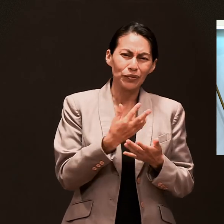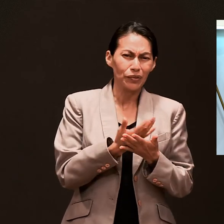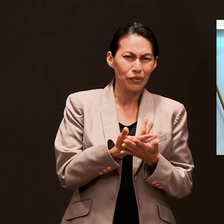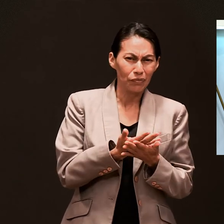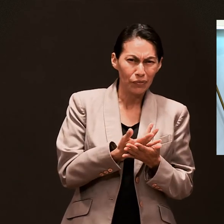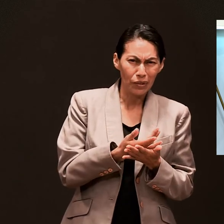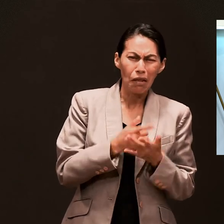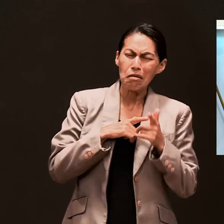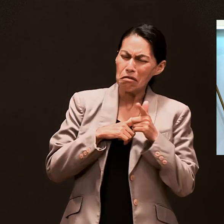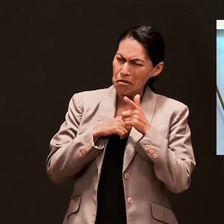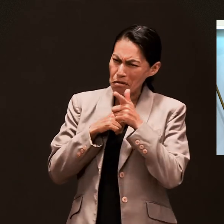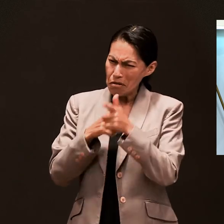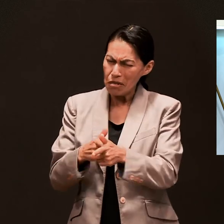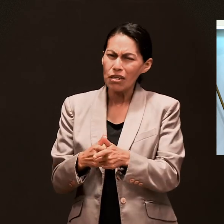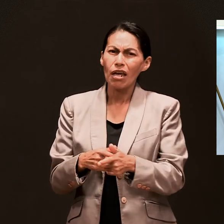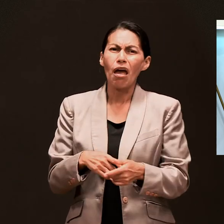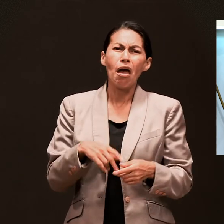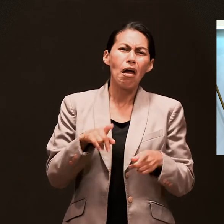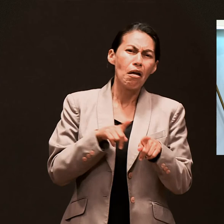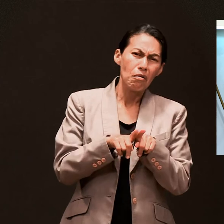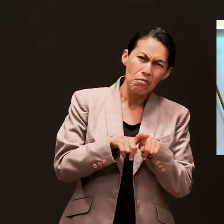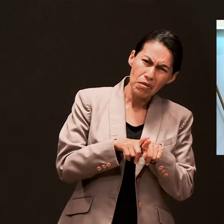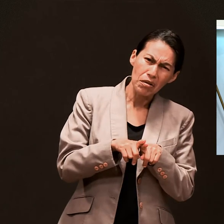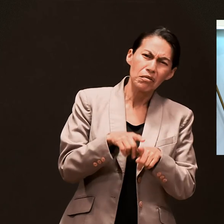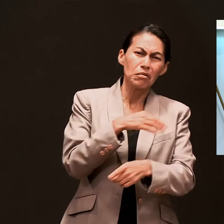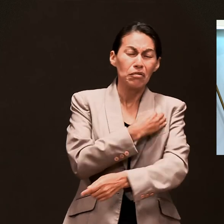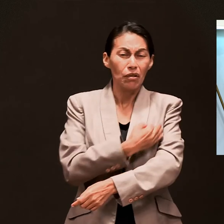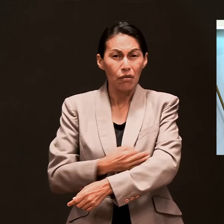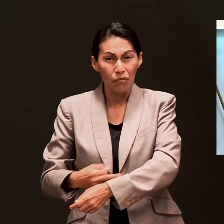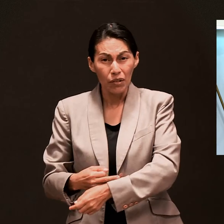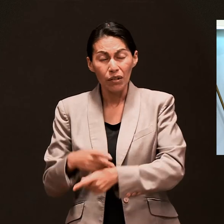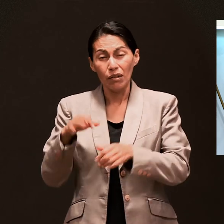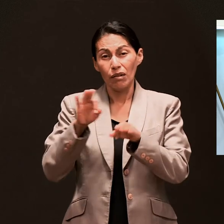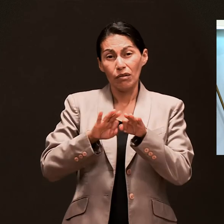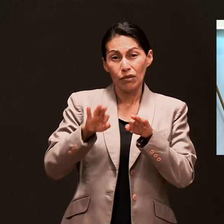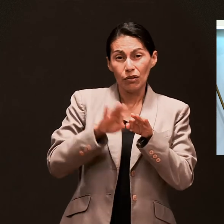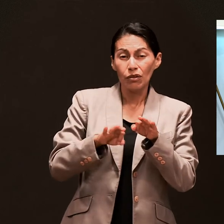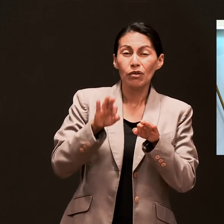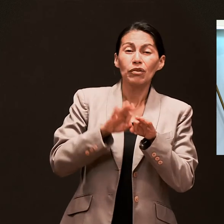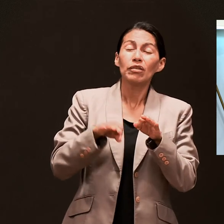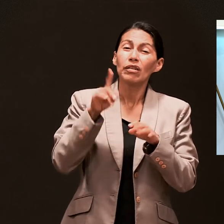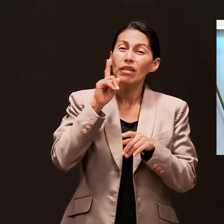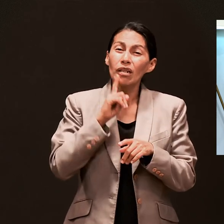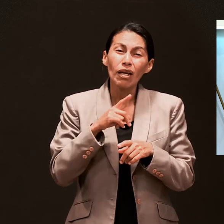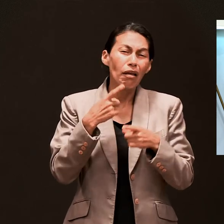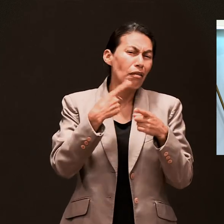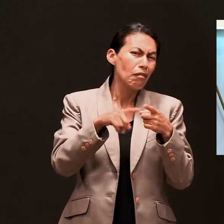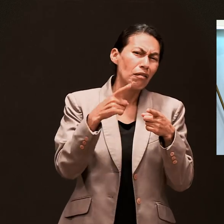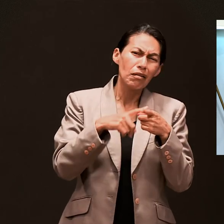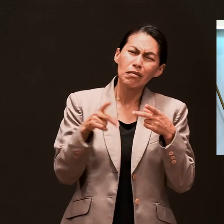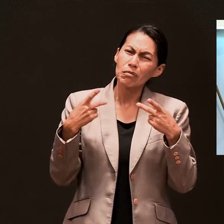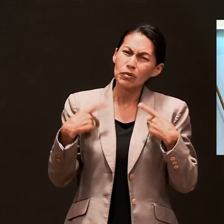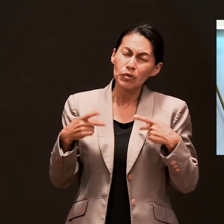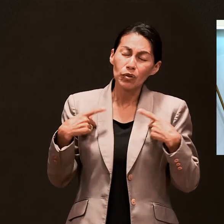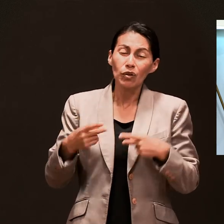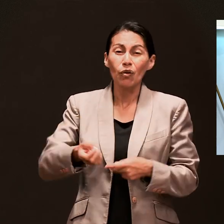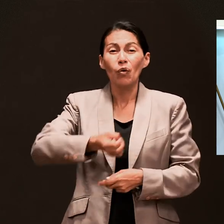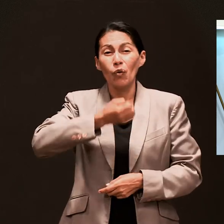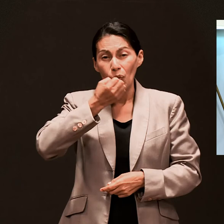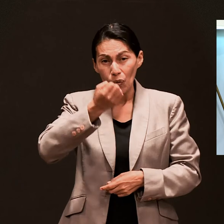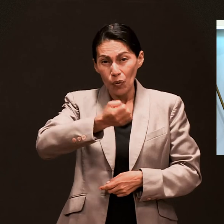un primo con una tía no perder la esperanza y continuar orando todo el tiempo